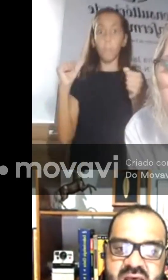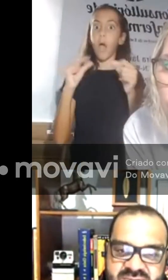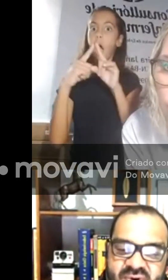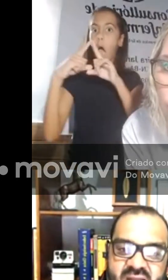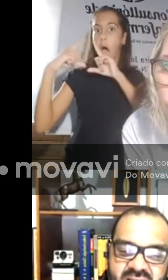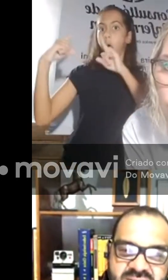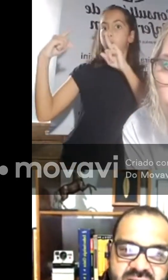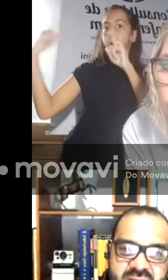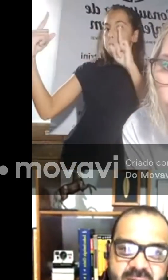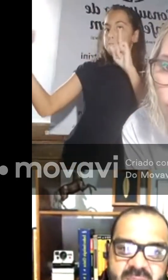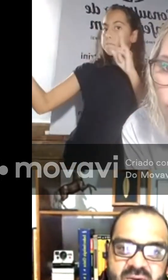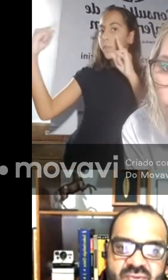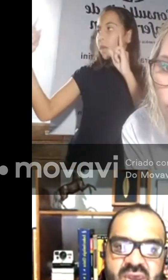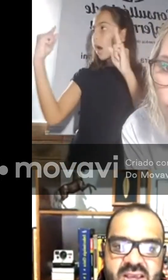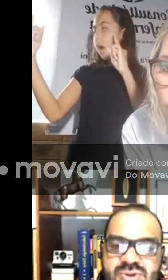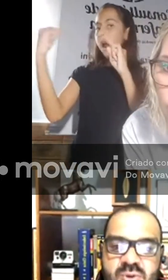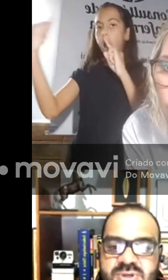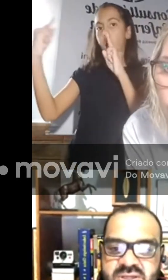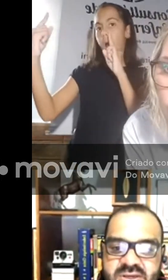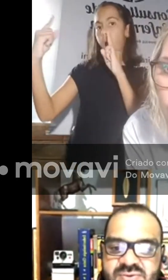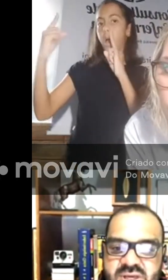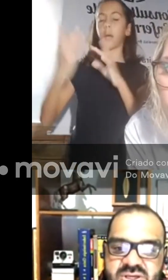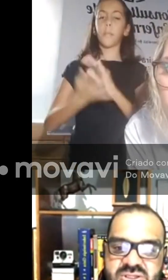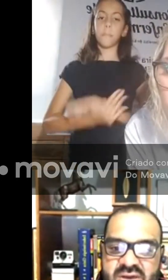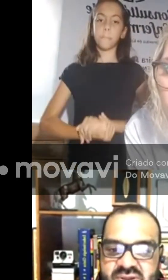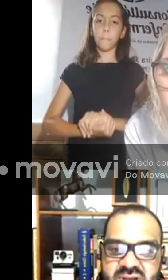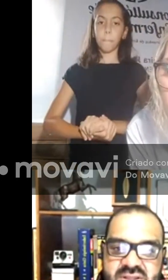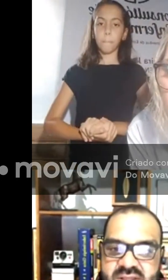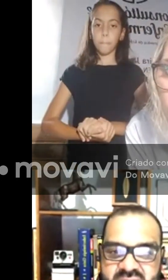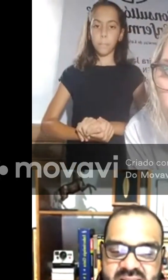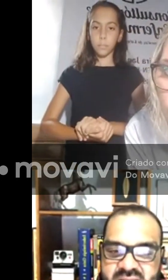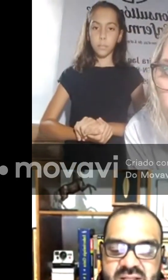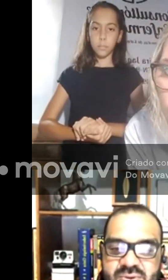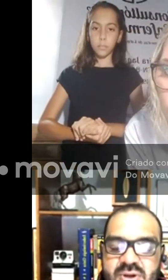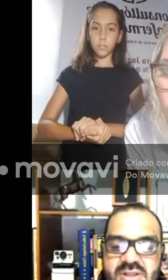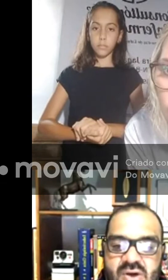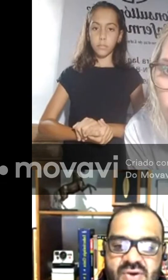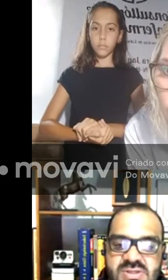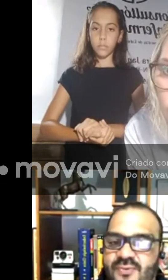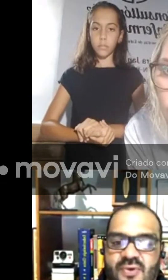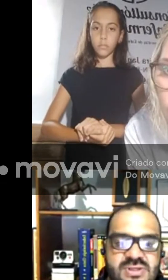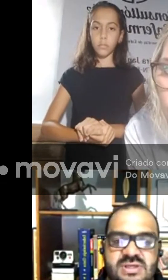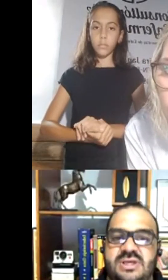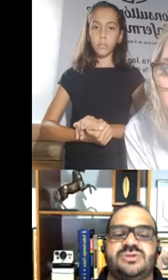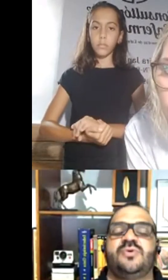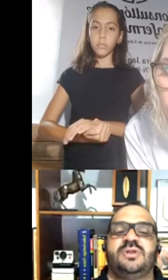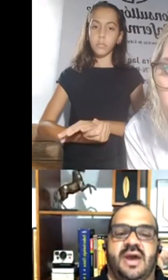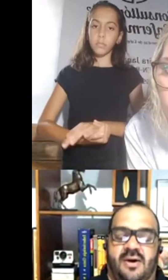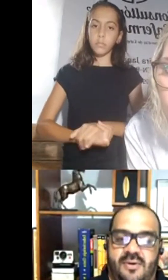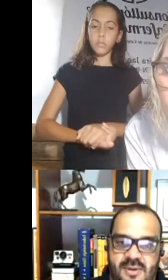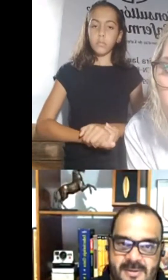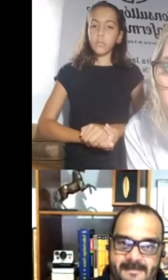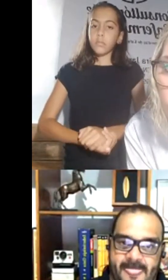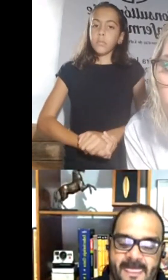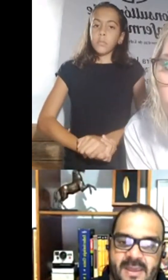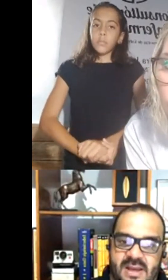que está as falhas. Ver que os objetivos que a gente estava tratando, talvez não fosse isso o